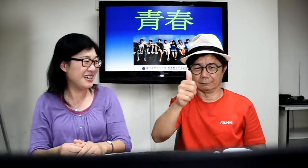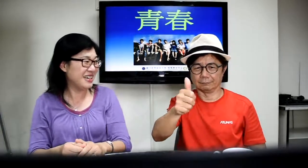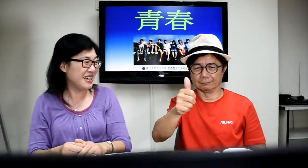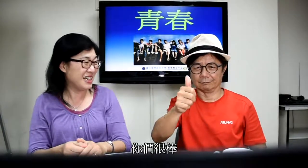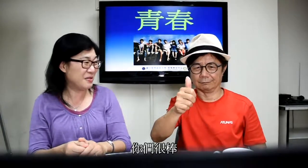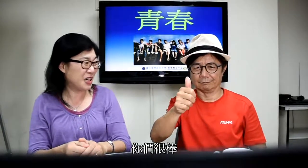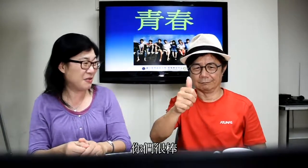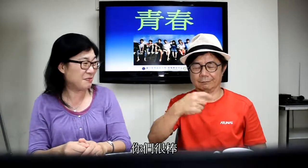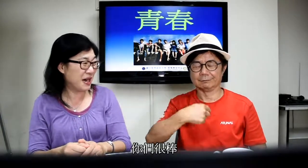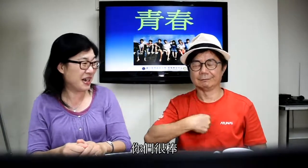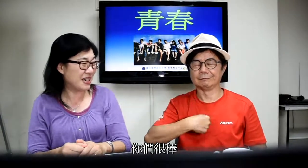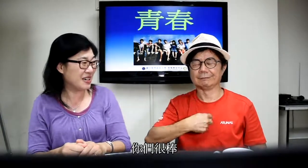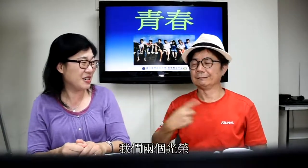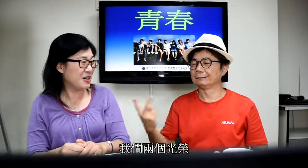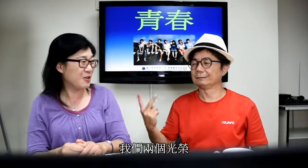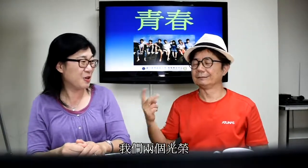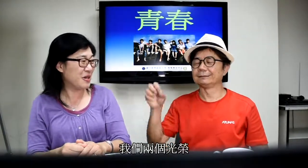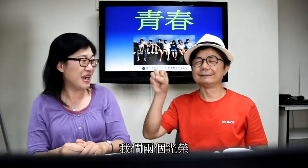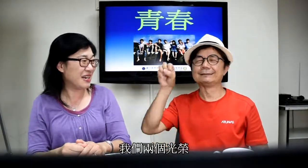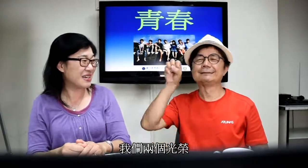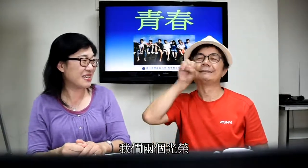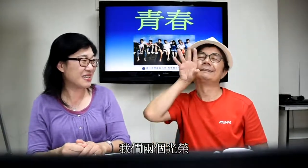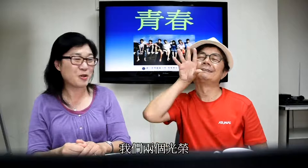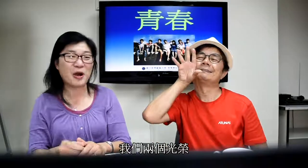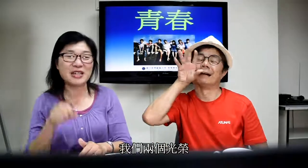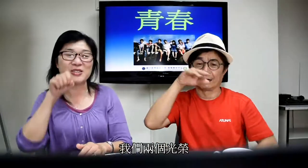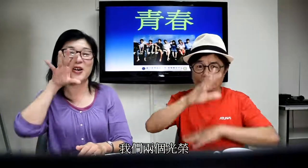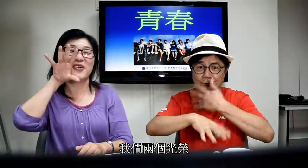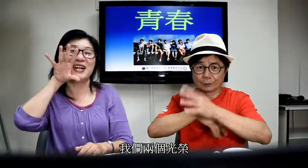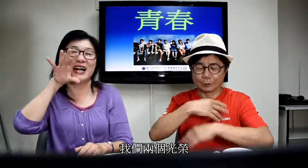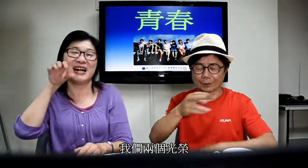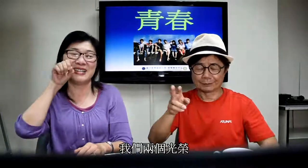你们很棒，我们两个光荣。